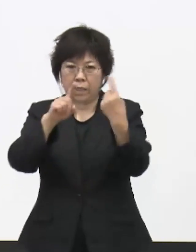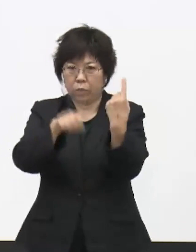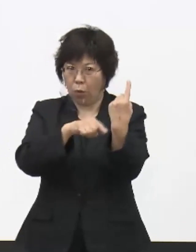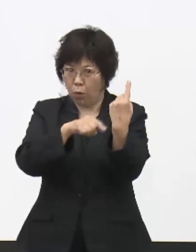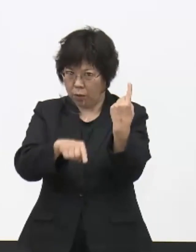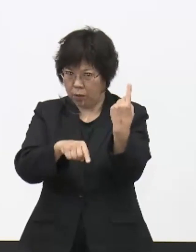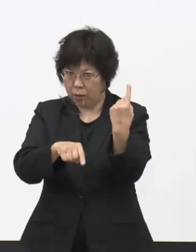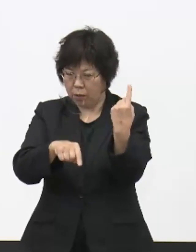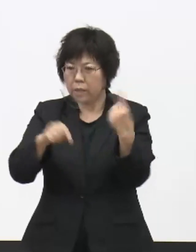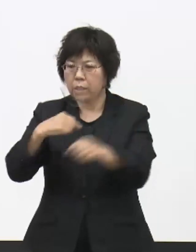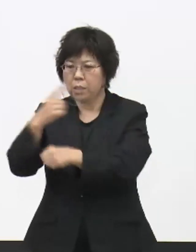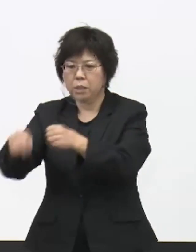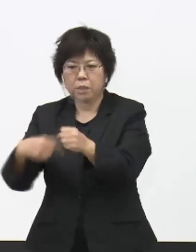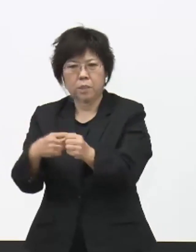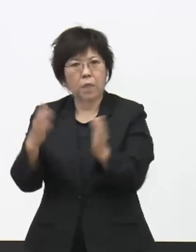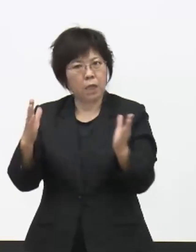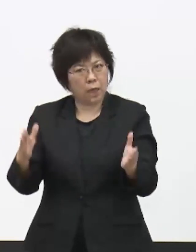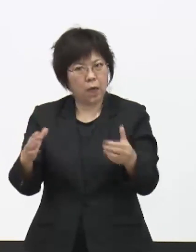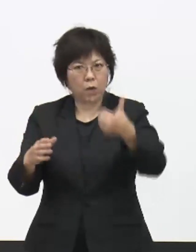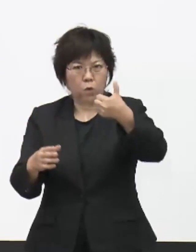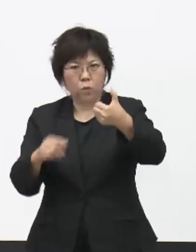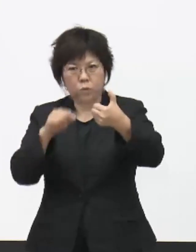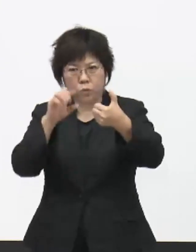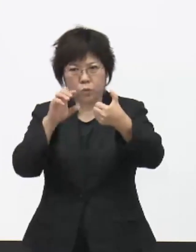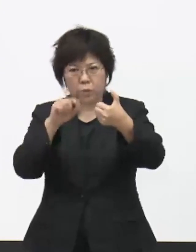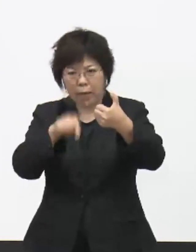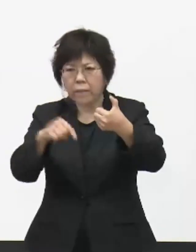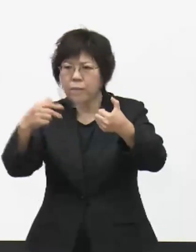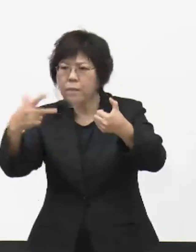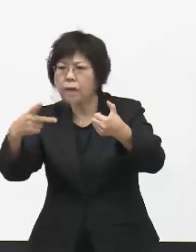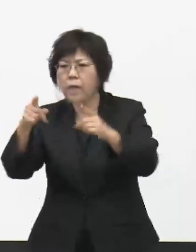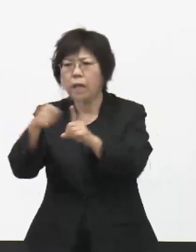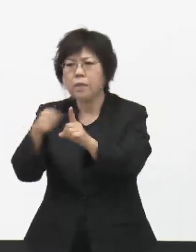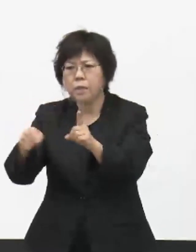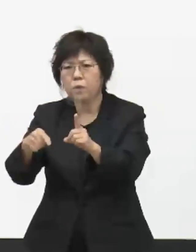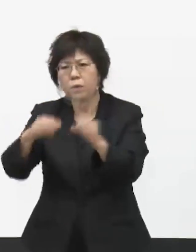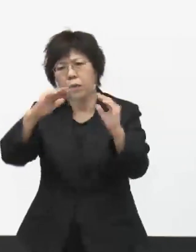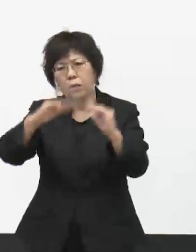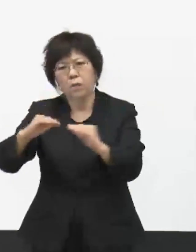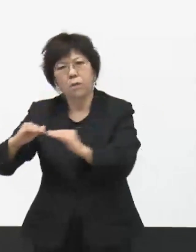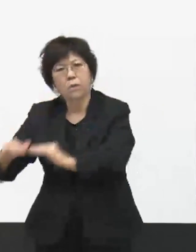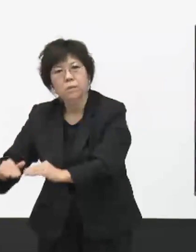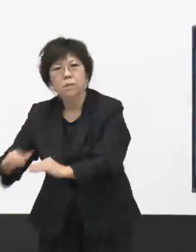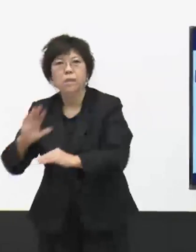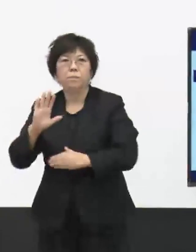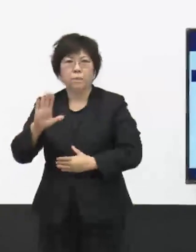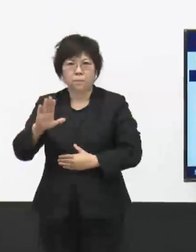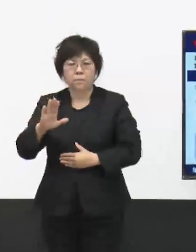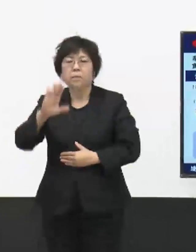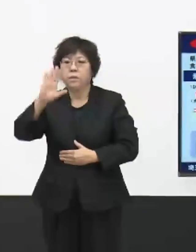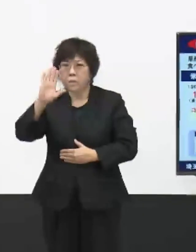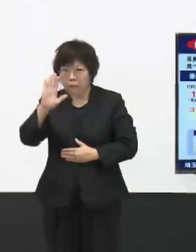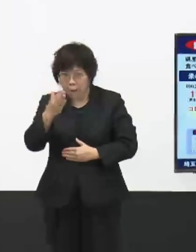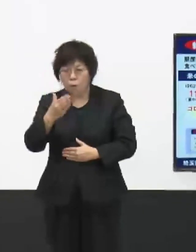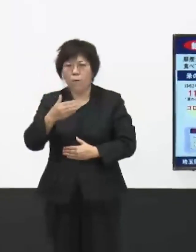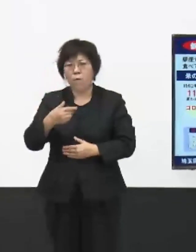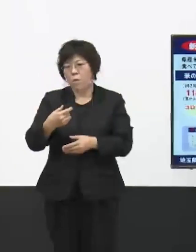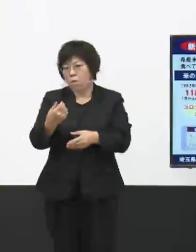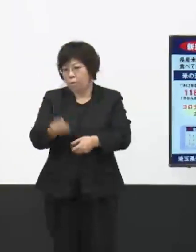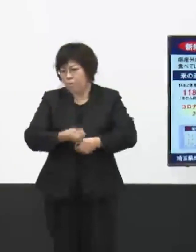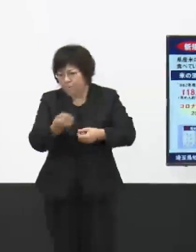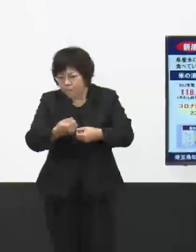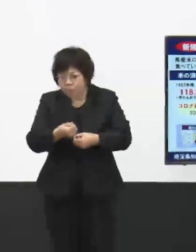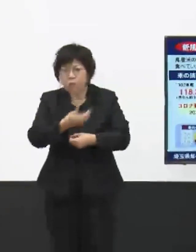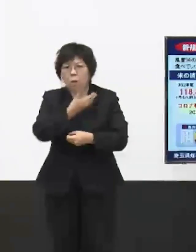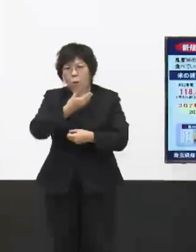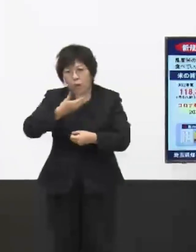ロにまで落ち込んできています。そのような中でも県内ではおいしいお米が生産を